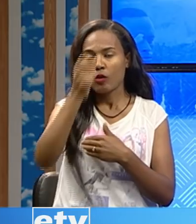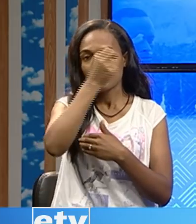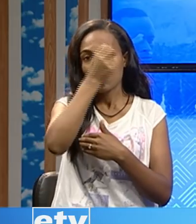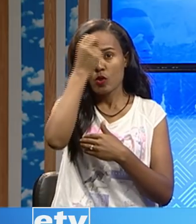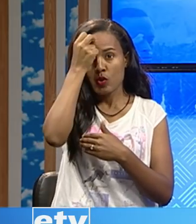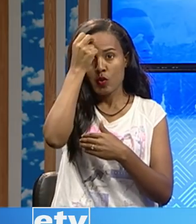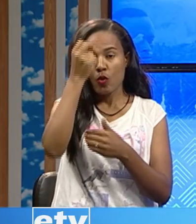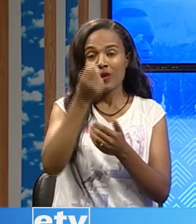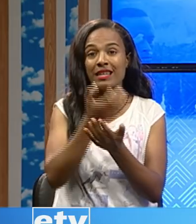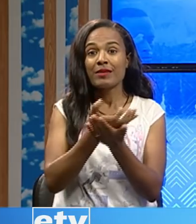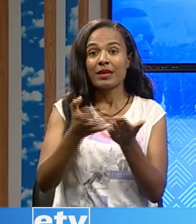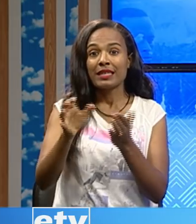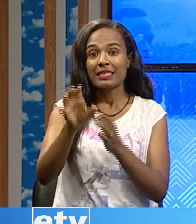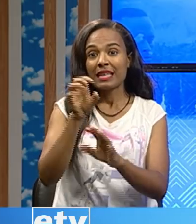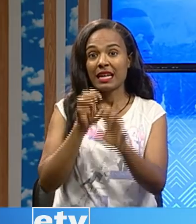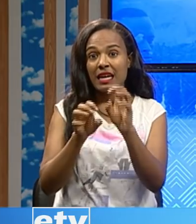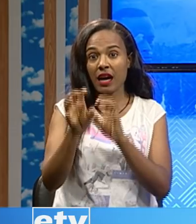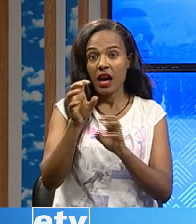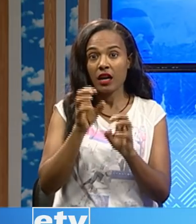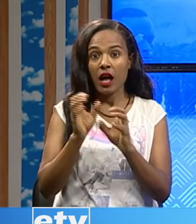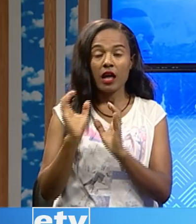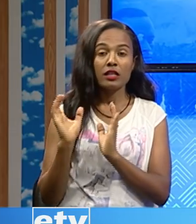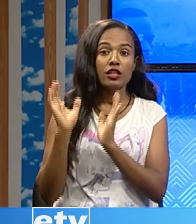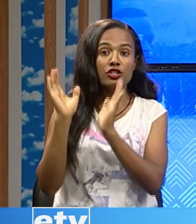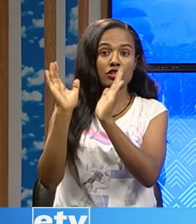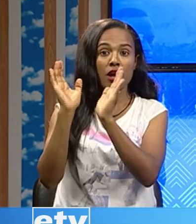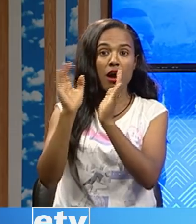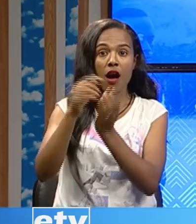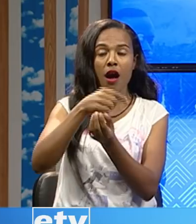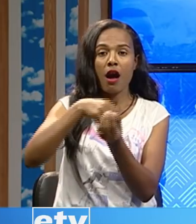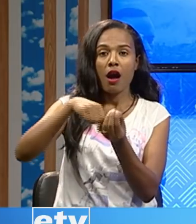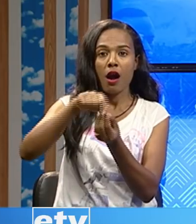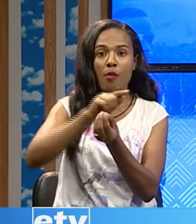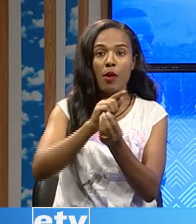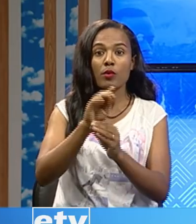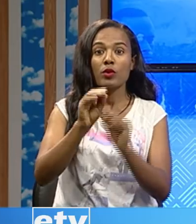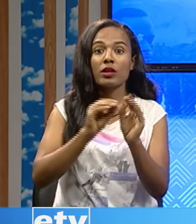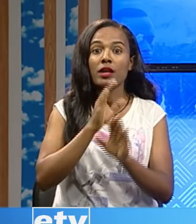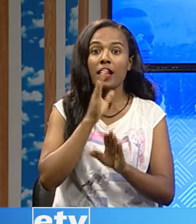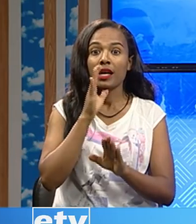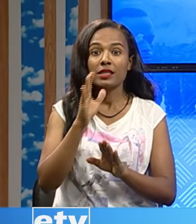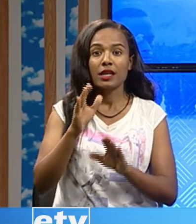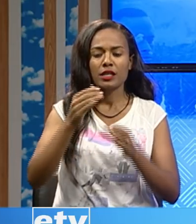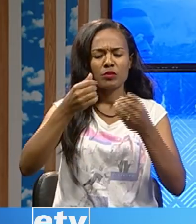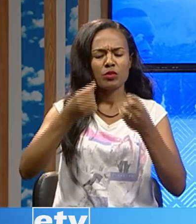ንብረት ተነቃቅላ ተጭና ከአካባቢው እንዳይንቀሳቀስ